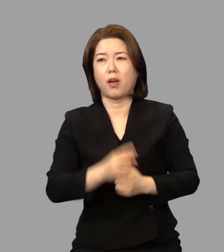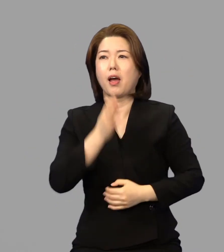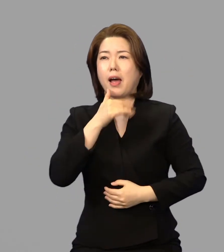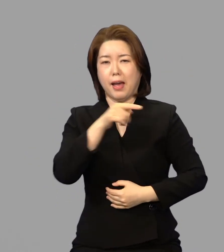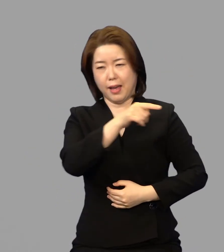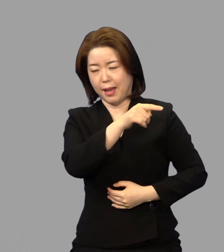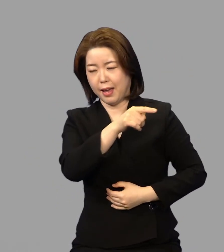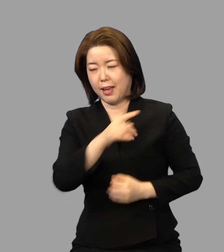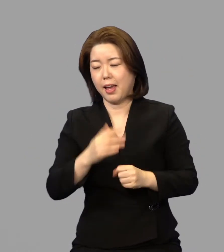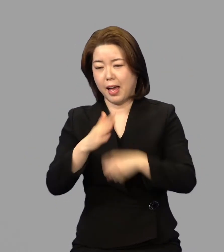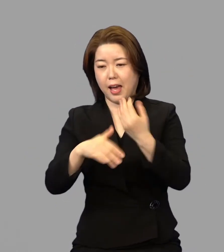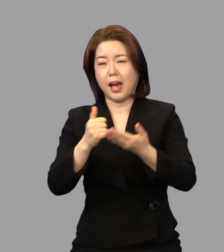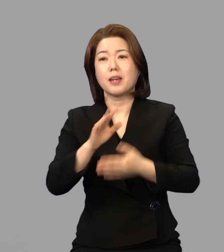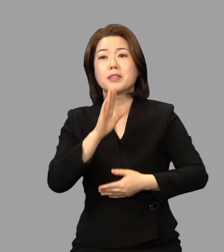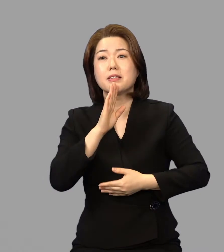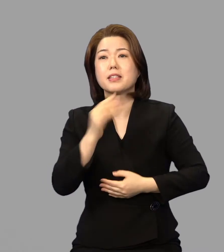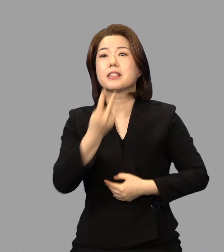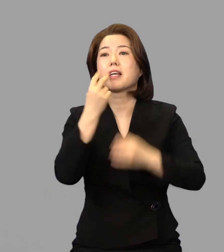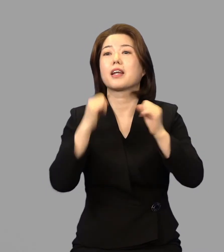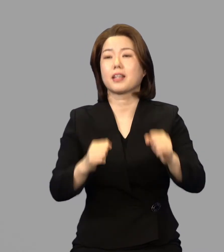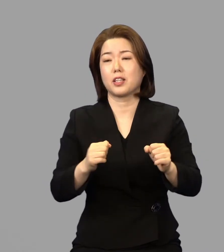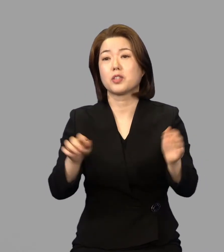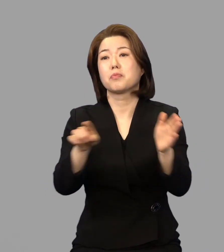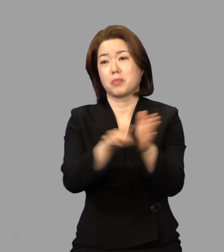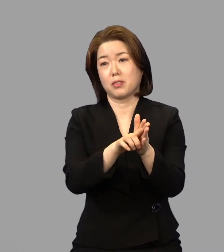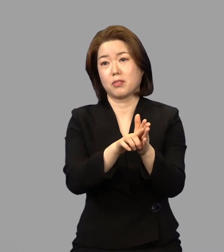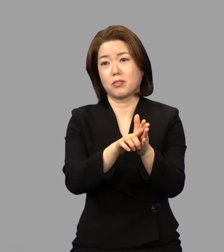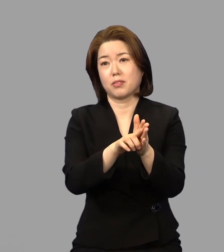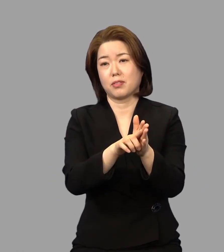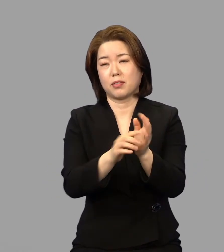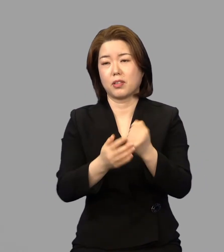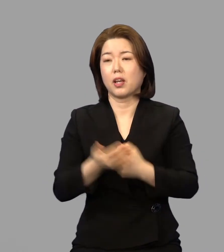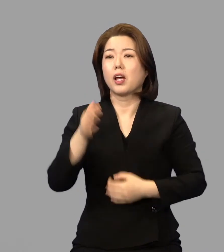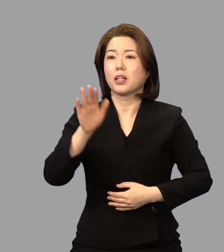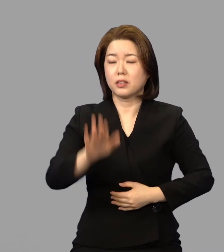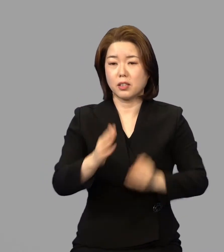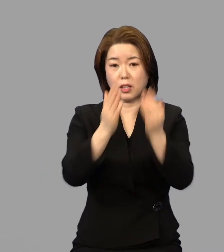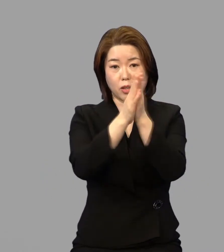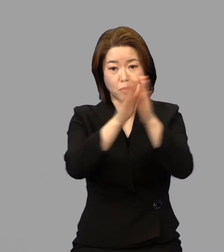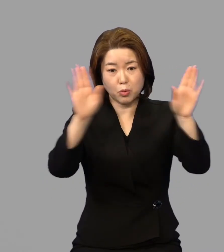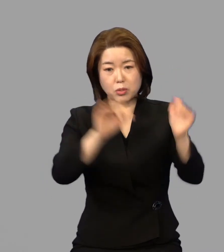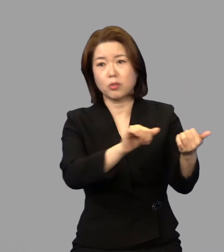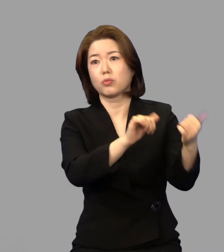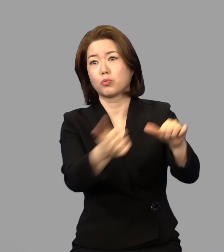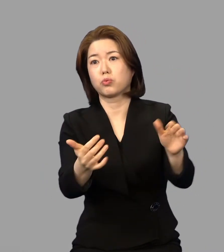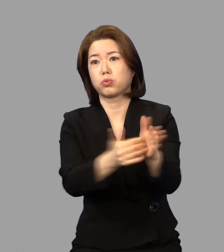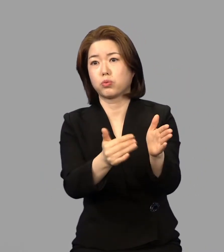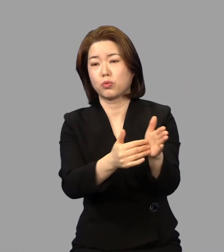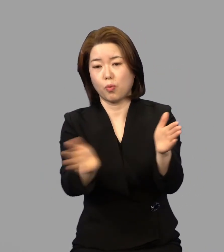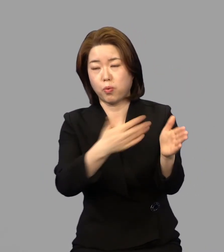하나님은 진짜 살아계시구나 그렇게 믿었다니까요. 그런데 모세가 죽자